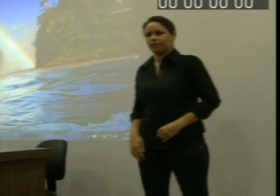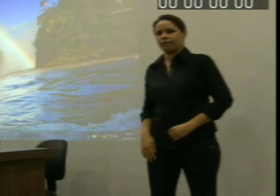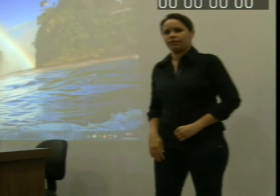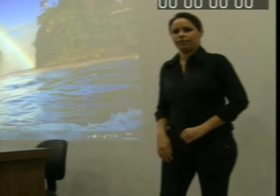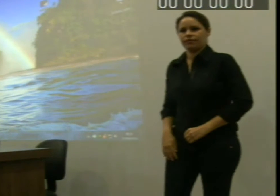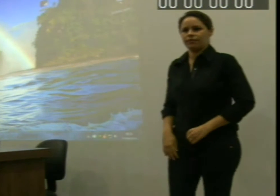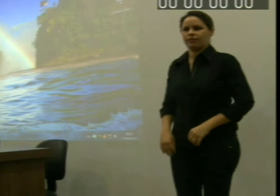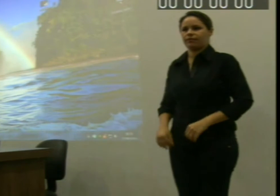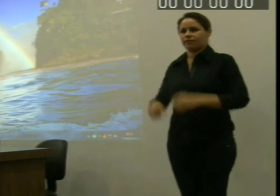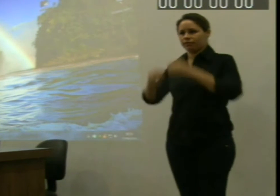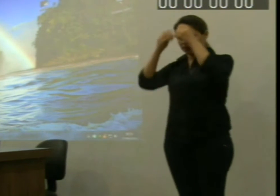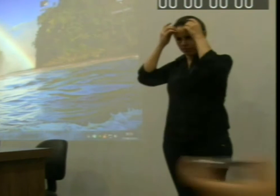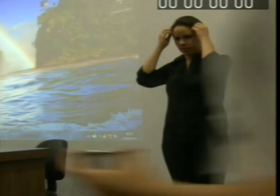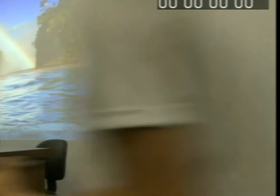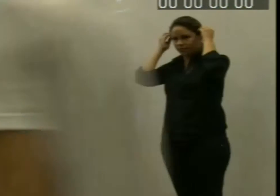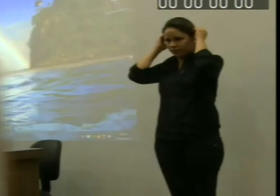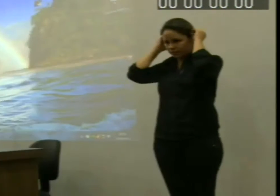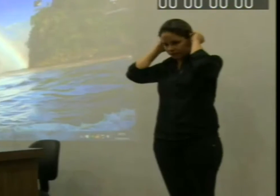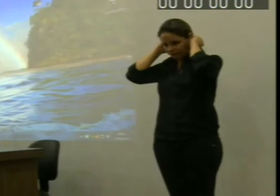estacionamento